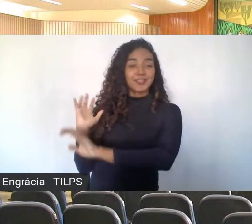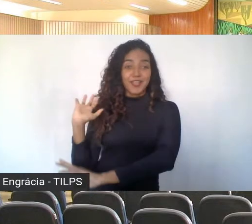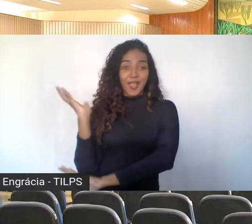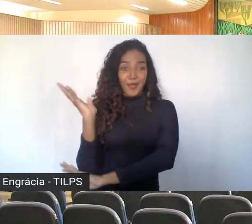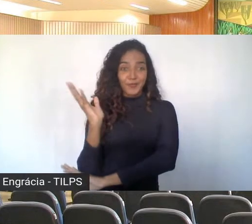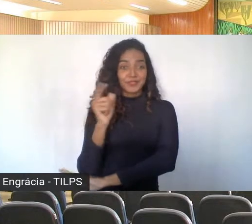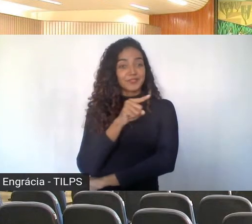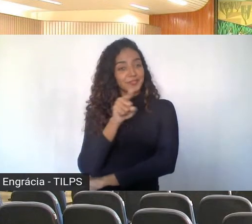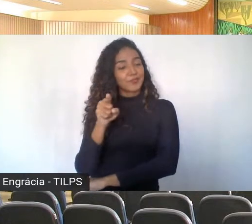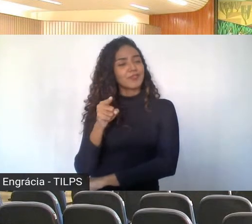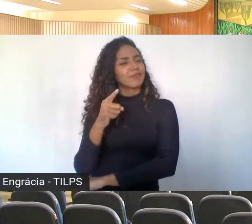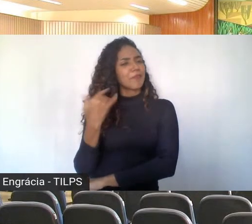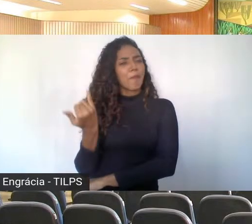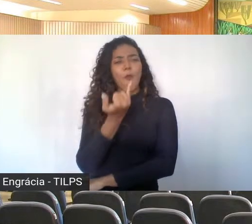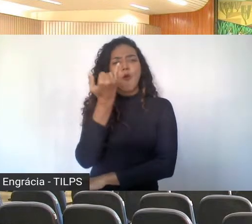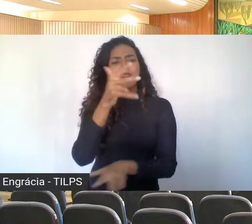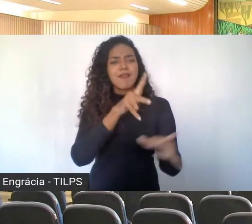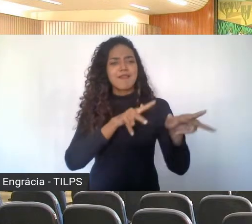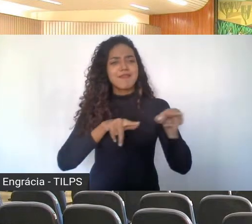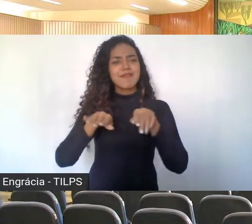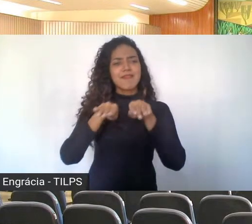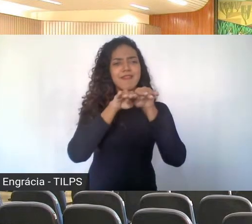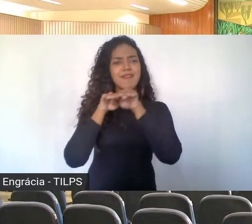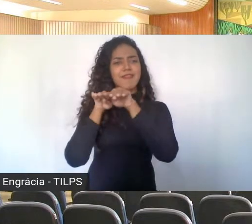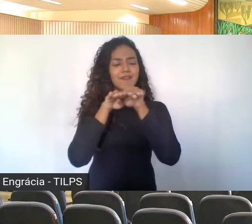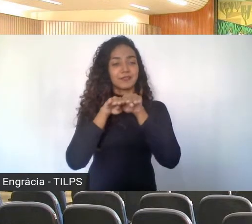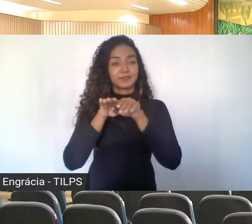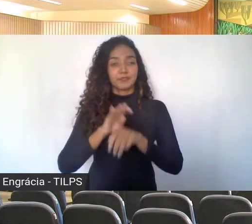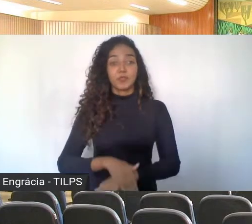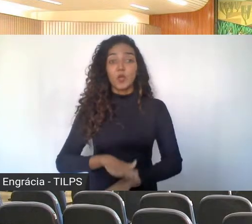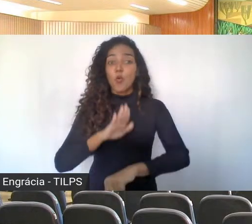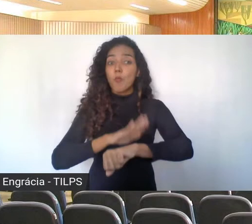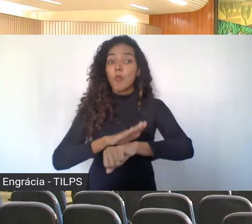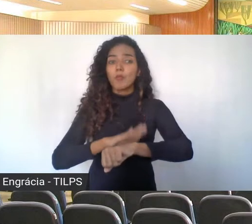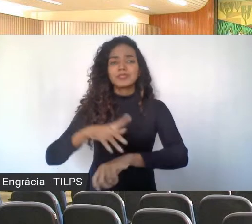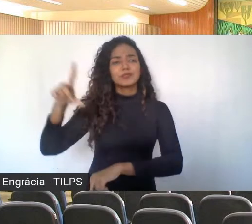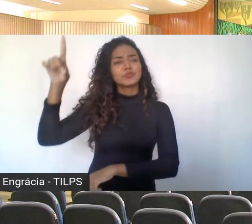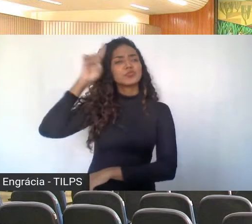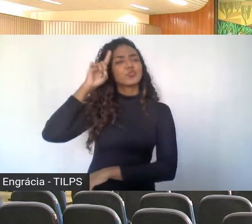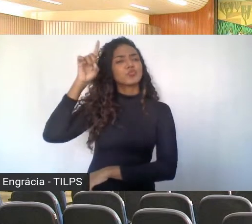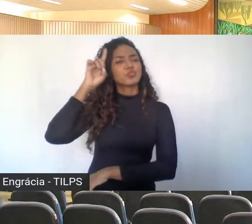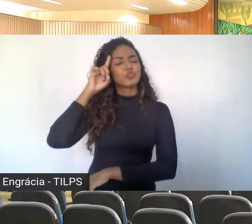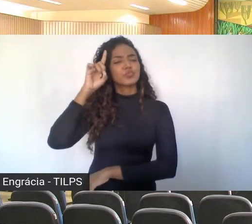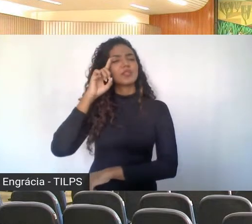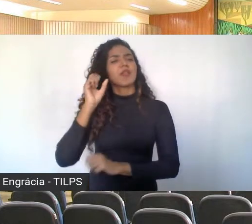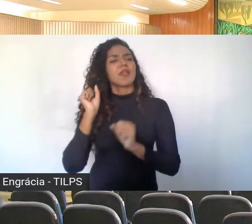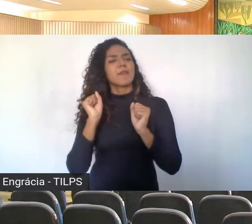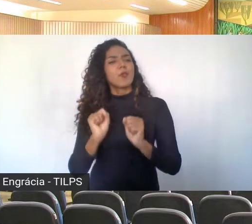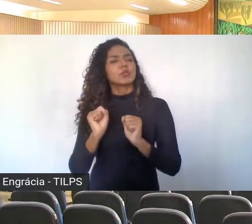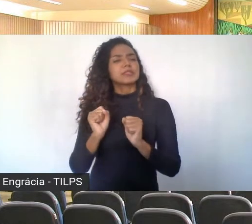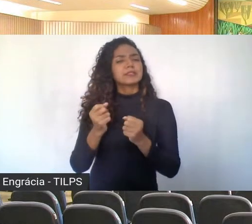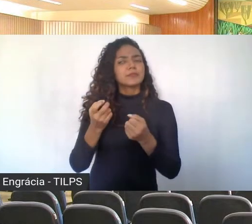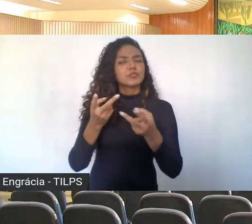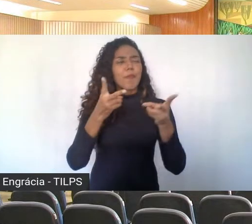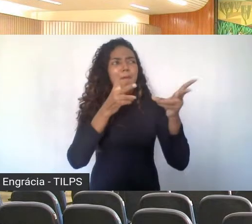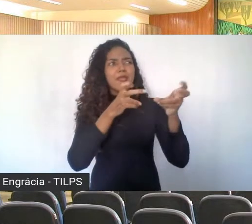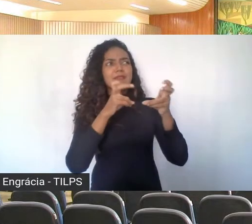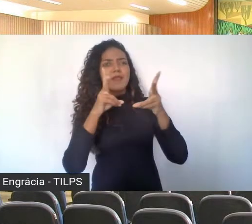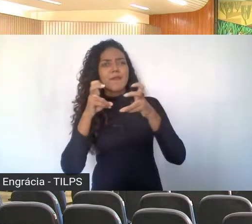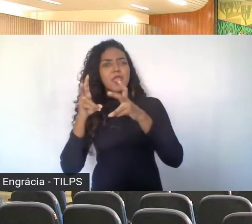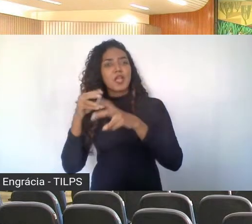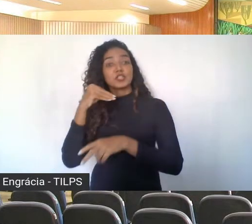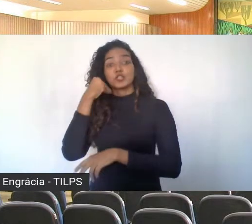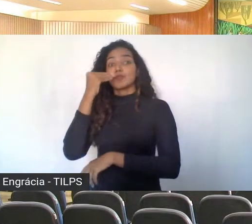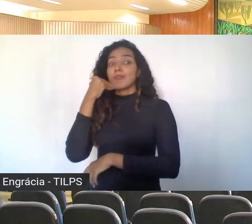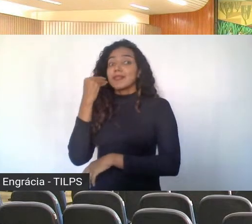pequenos, os momentos cotidianos, façamos deles experiências significativas